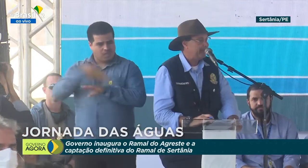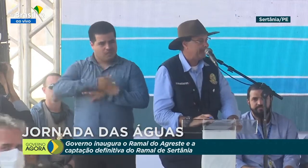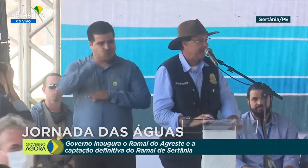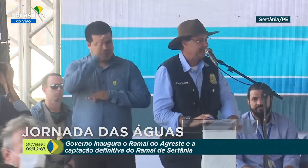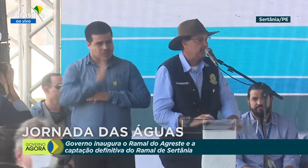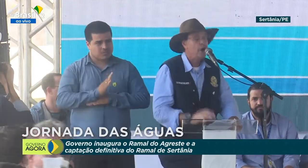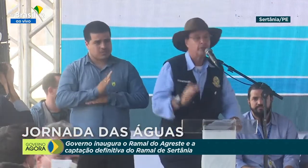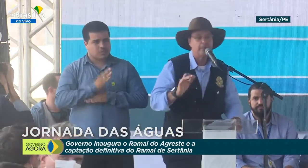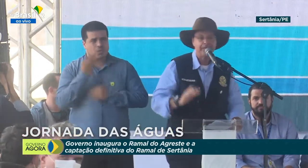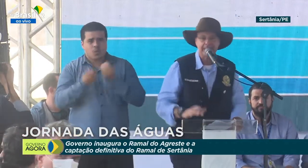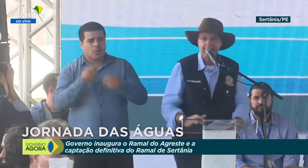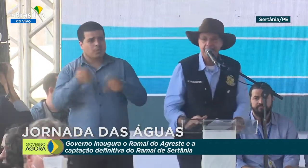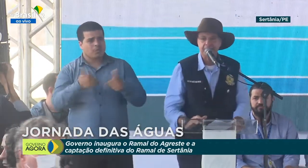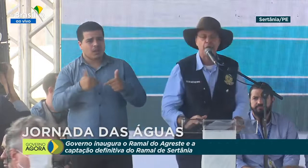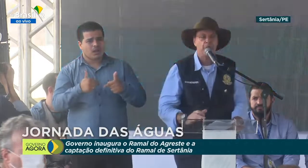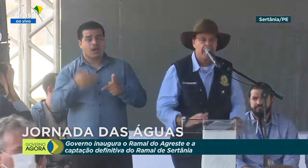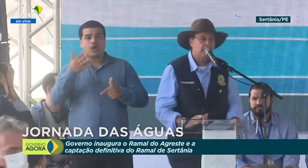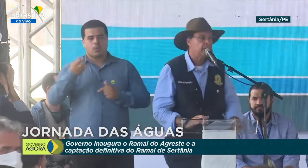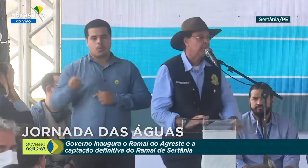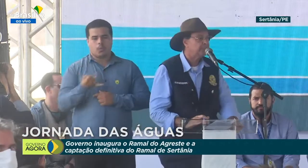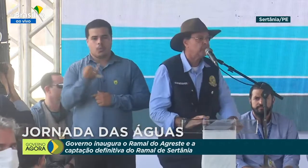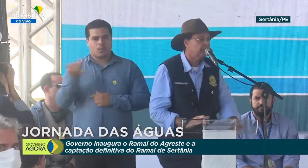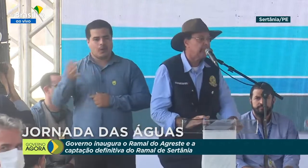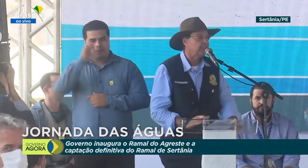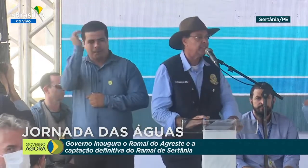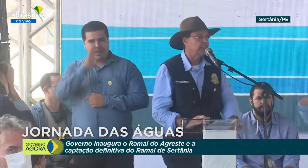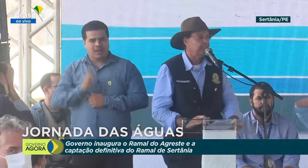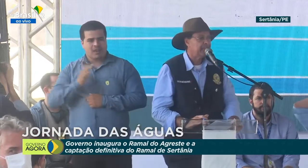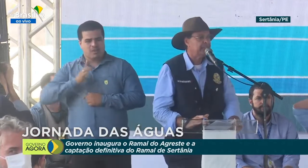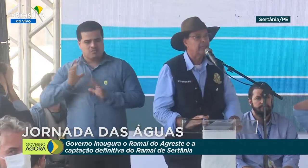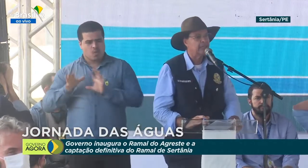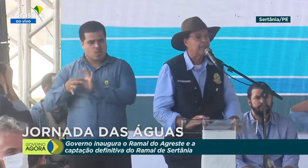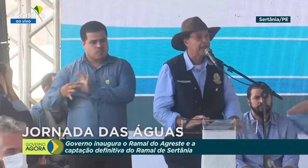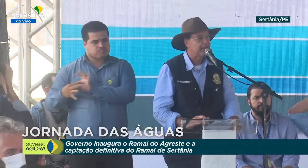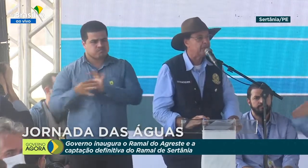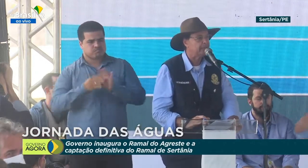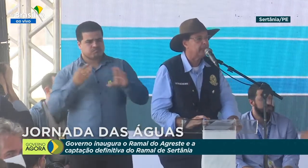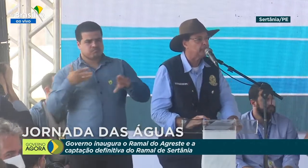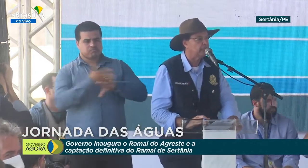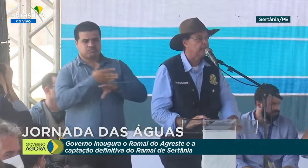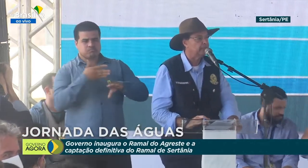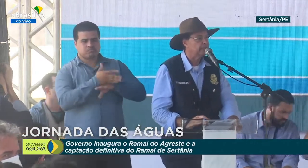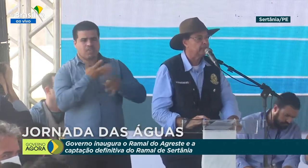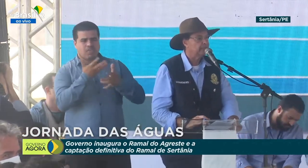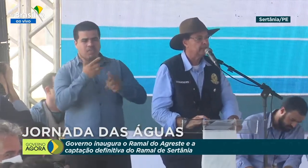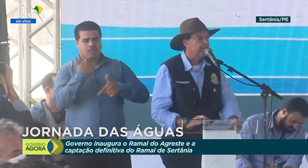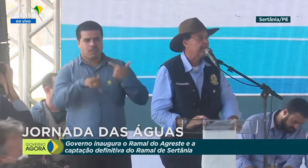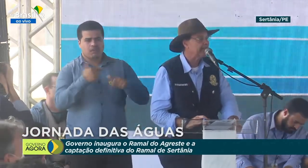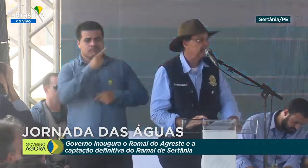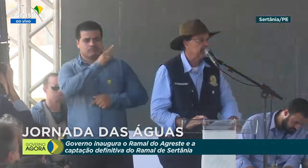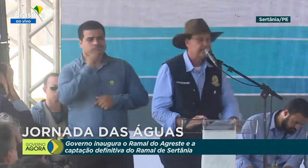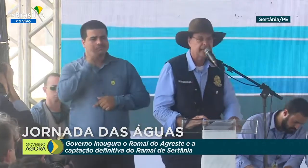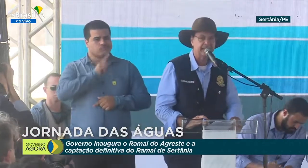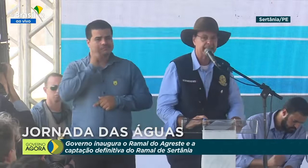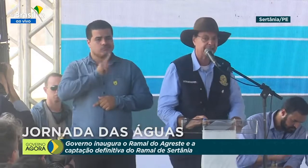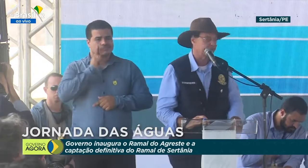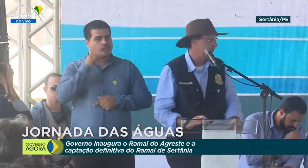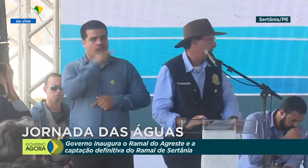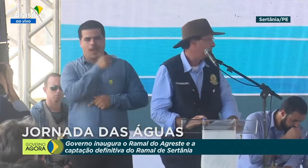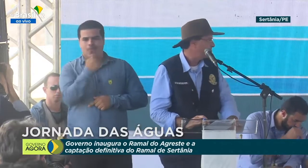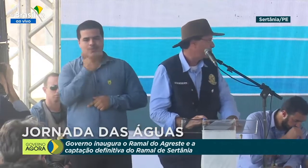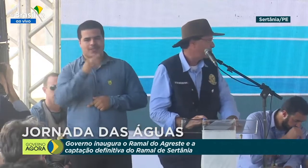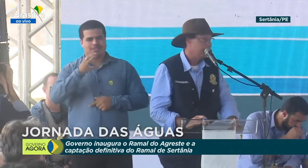para trabalhar. Quantos brasileiros se humilham nas fronteiras tentando trabalhar nos Estados Unidos e lá não tem CLT?